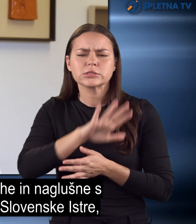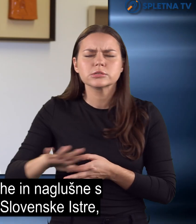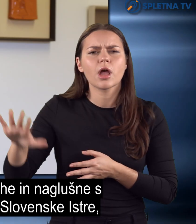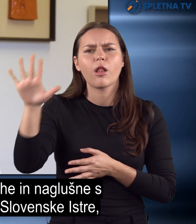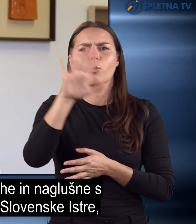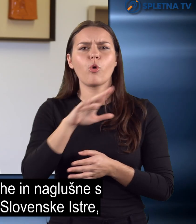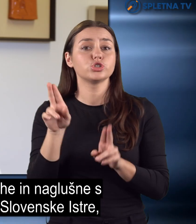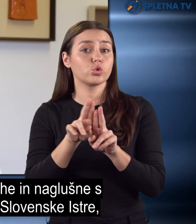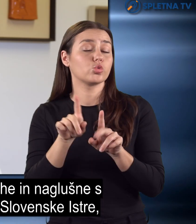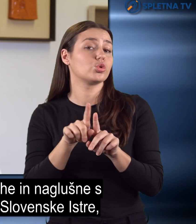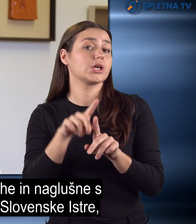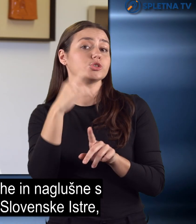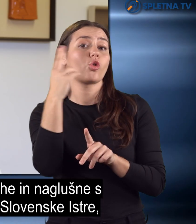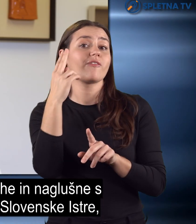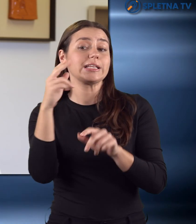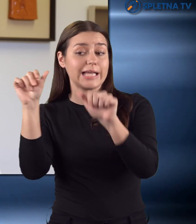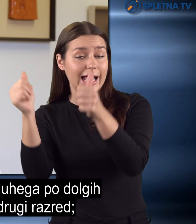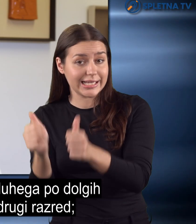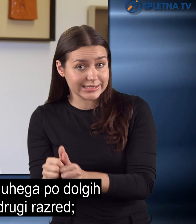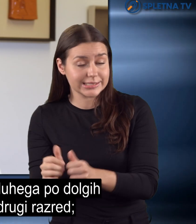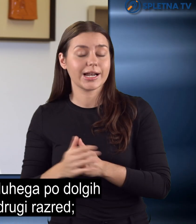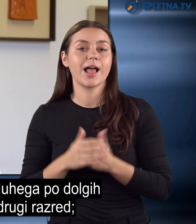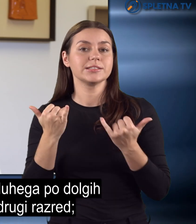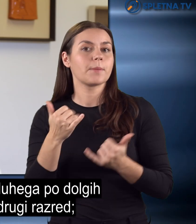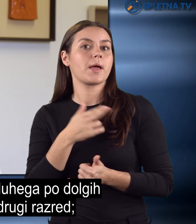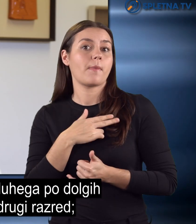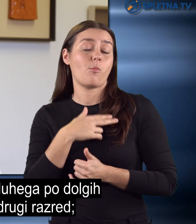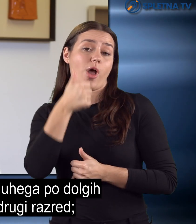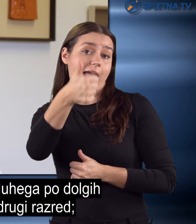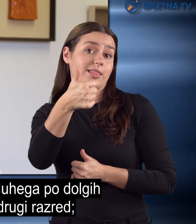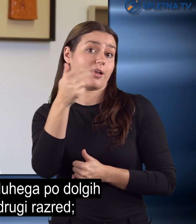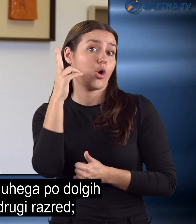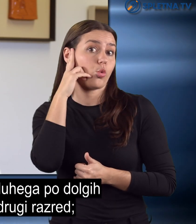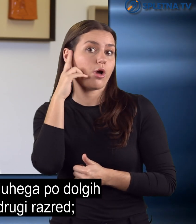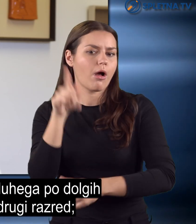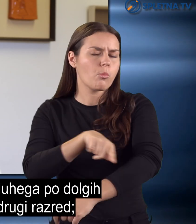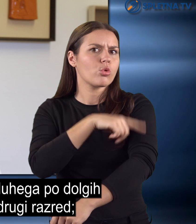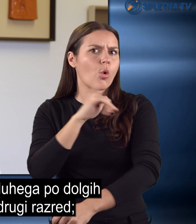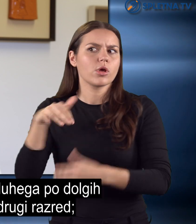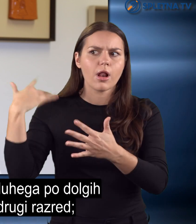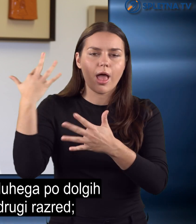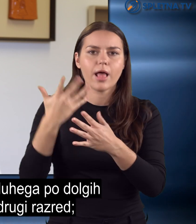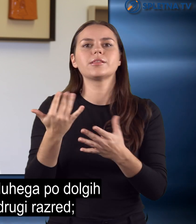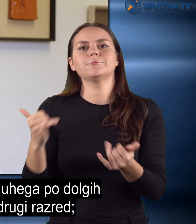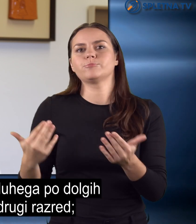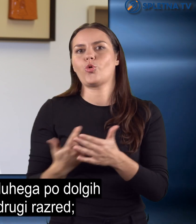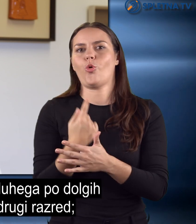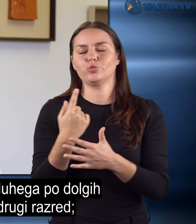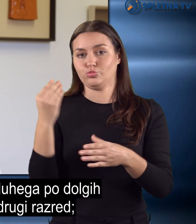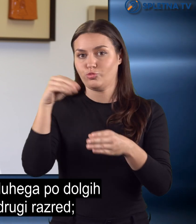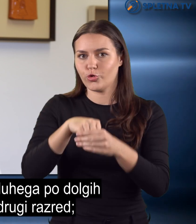tudi z slovenske Istre. Zdaj pa imamo enega gluhega po dolgih letih, vključenega v